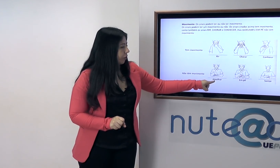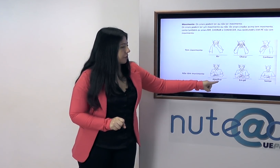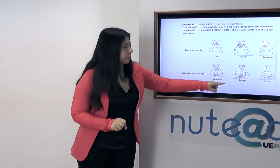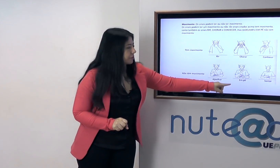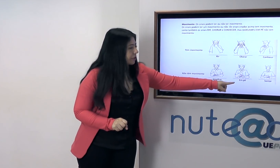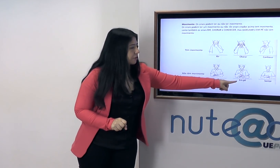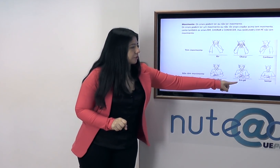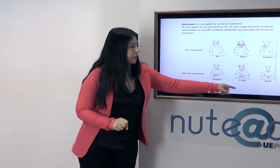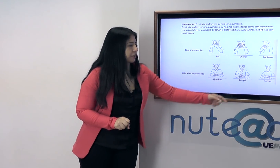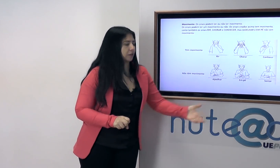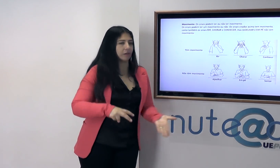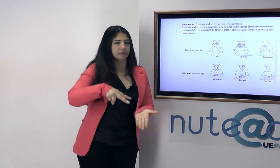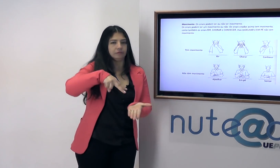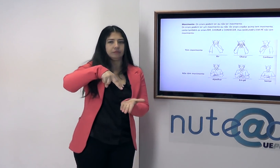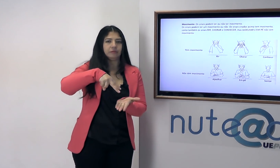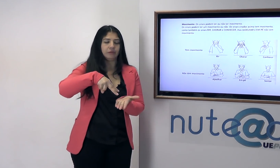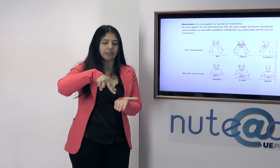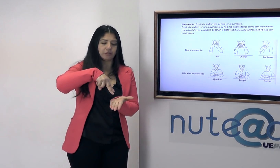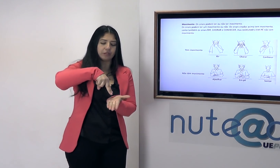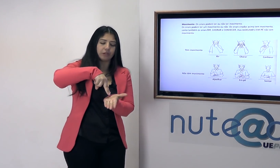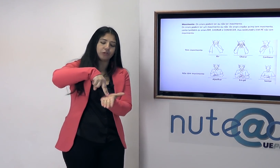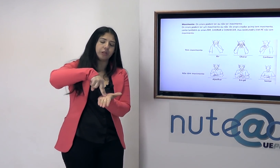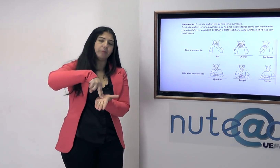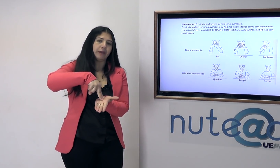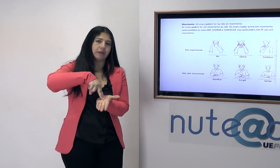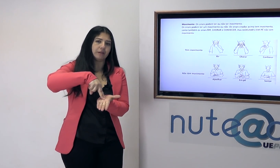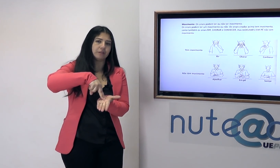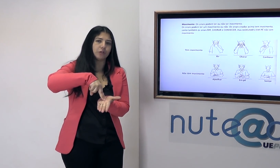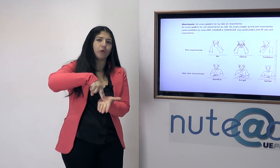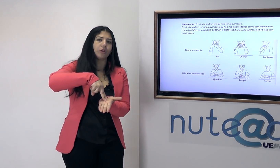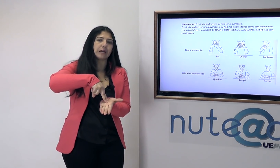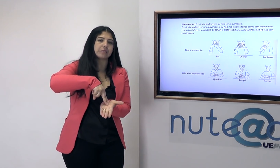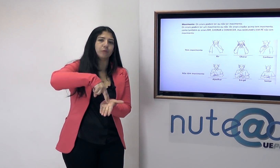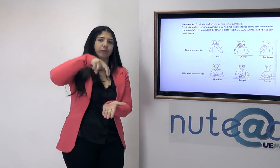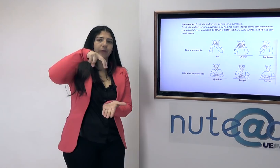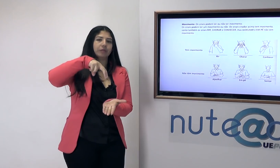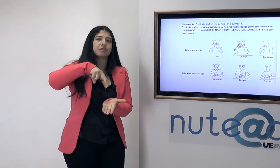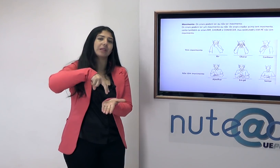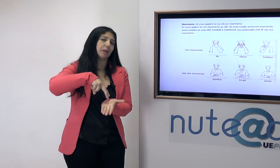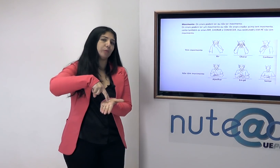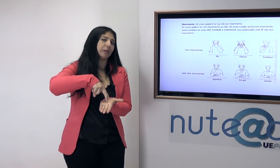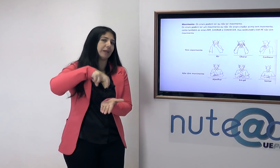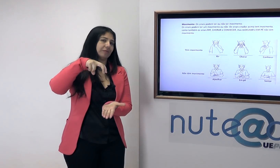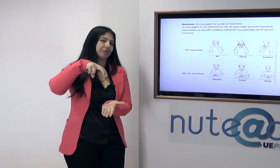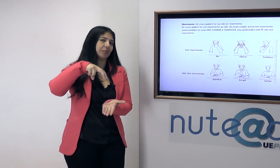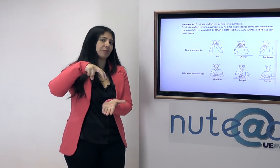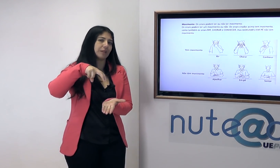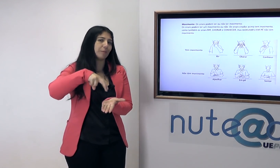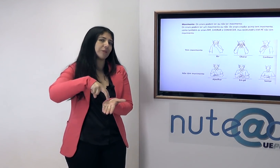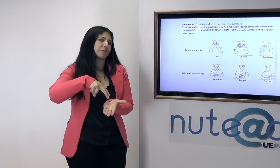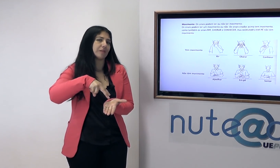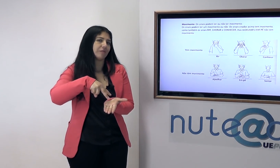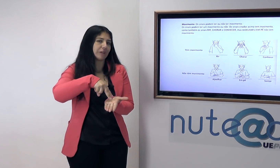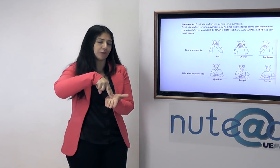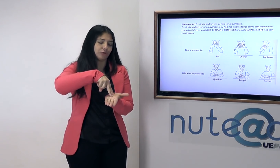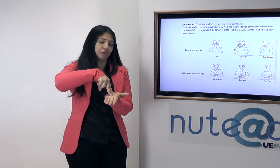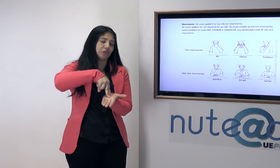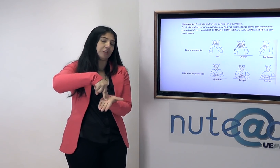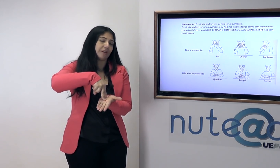Agora, se eu fizesse isso daqui, ó, esse é o sinal de em pé. Se eu colocasse em movimento, seria pular, e não seria mais o significado de